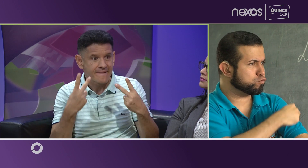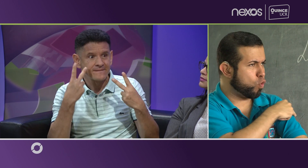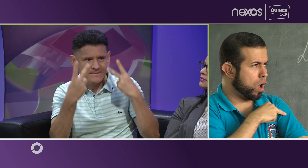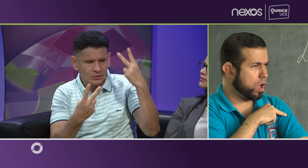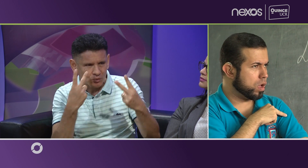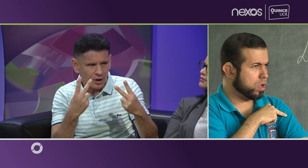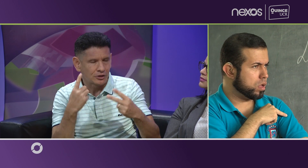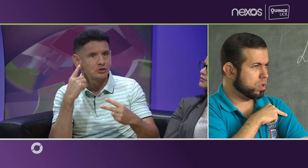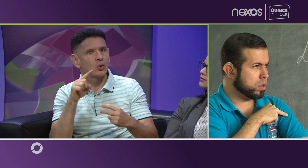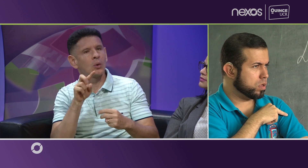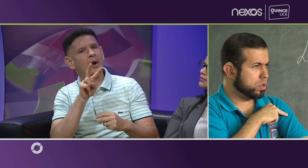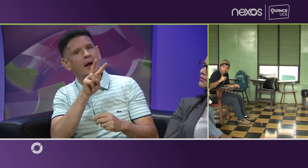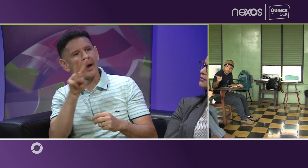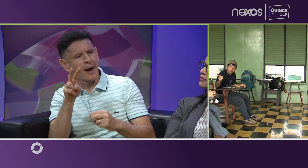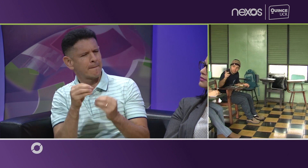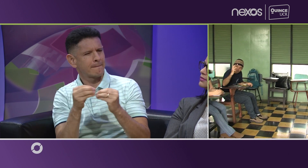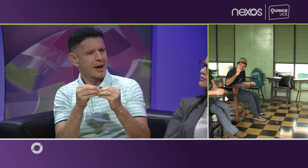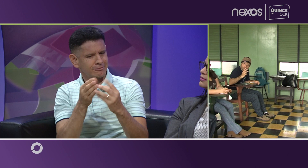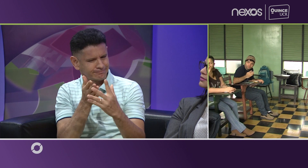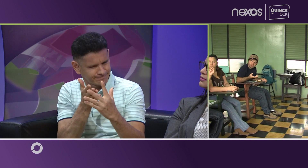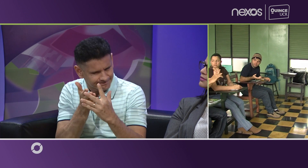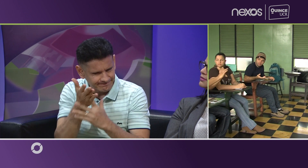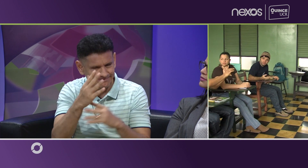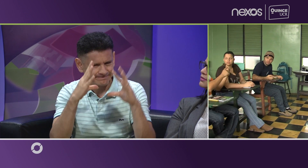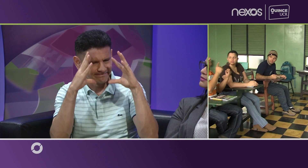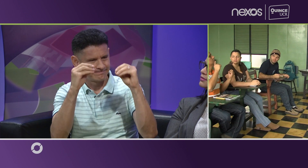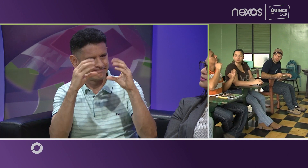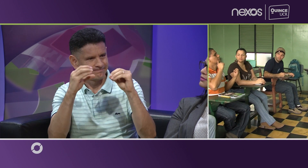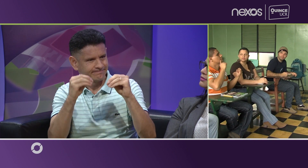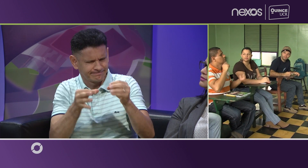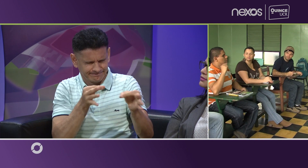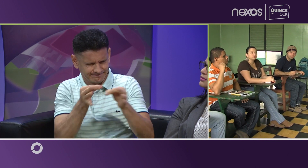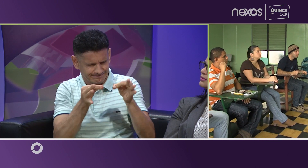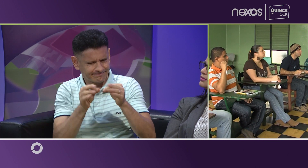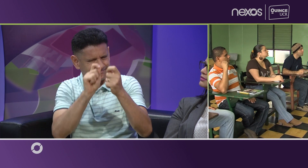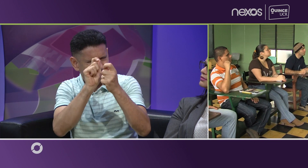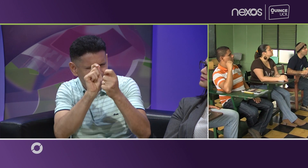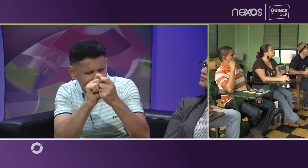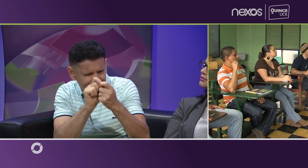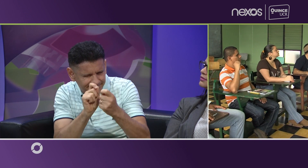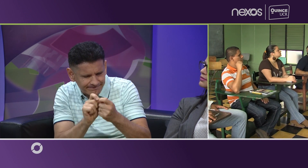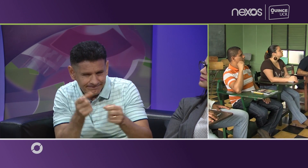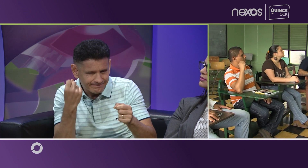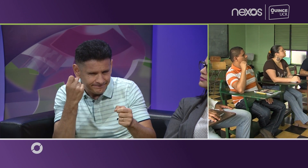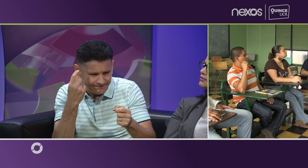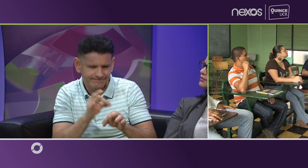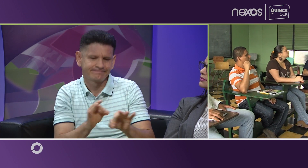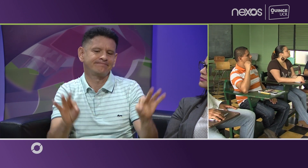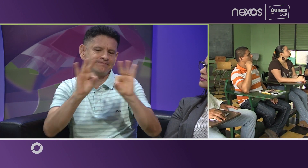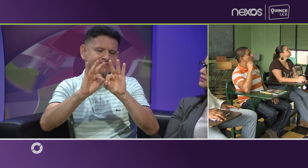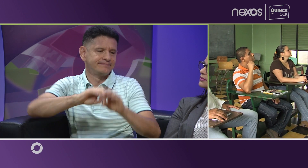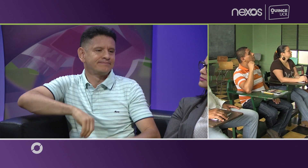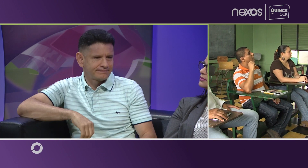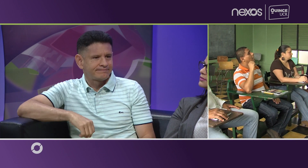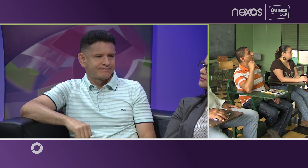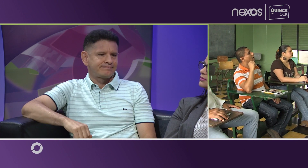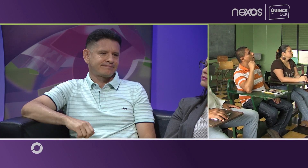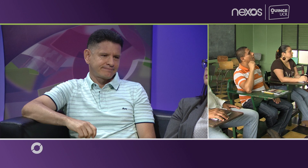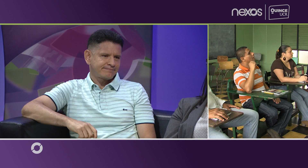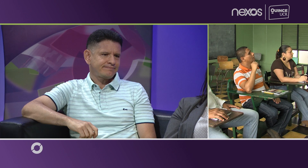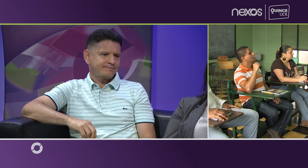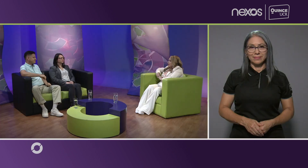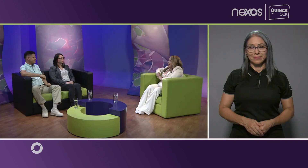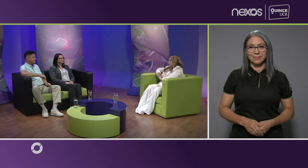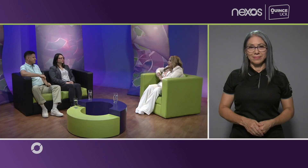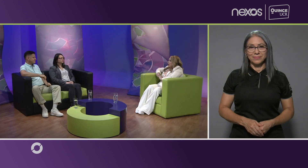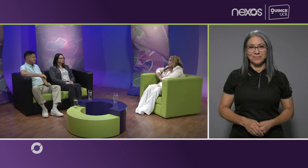tan importante utilizar materiales visuales que le permitan acceso a la información de manera detallada y